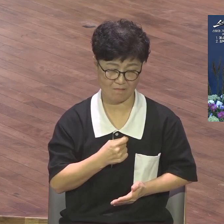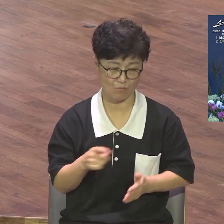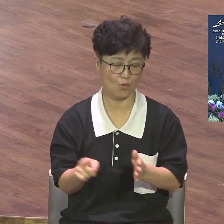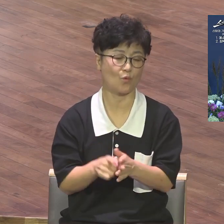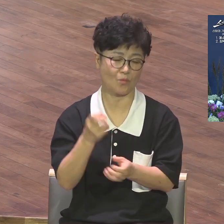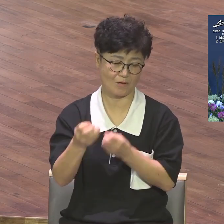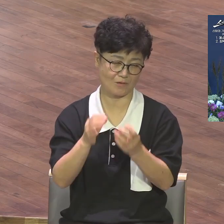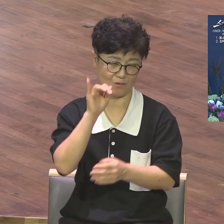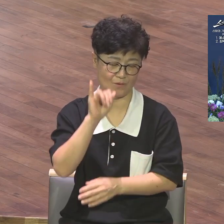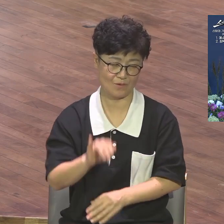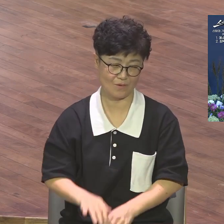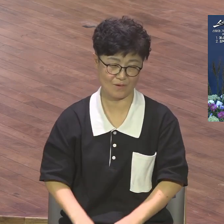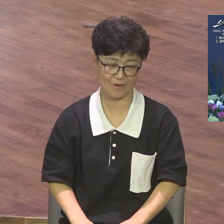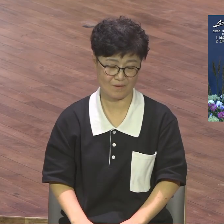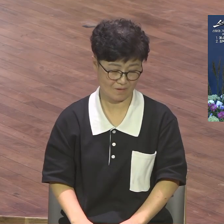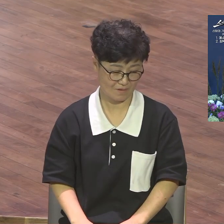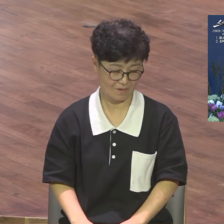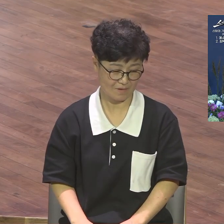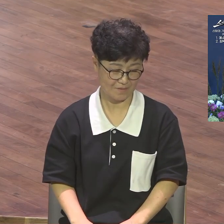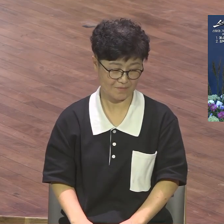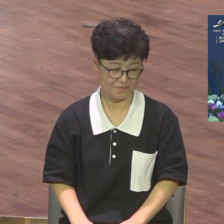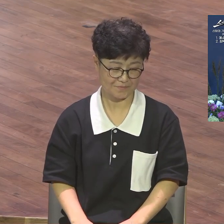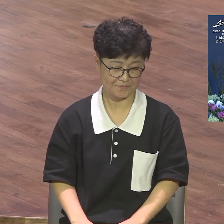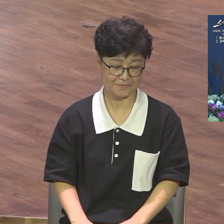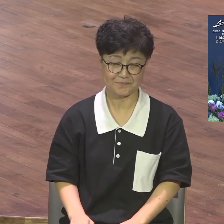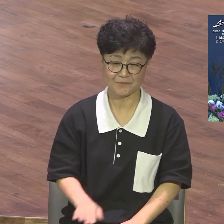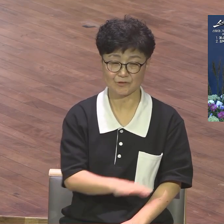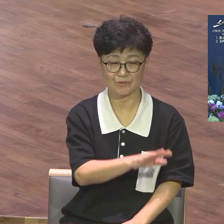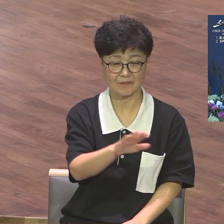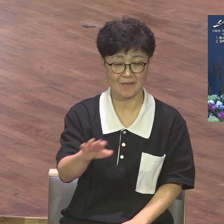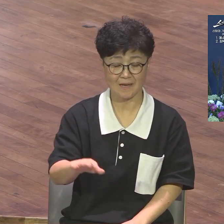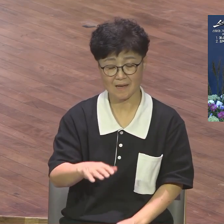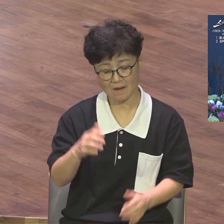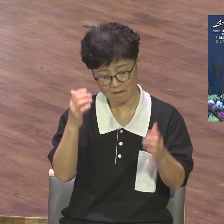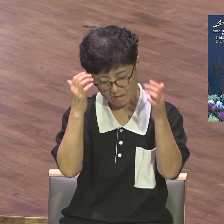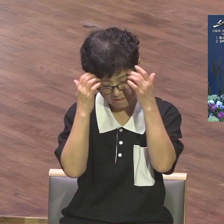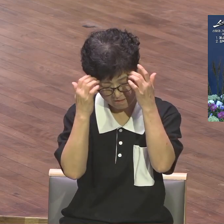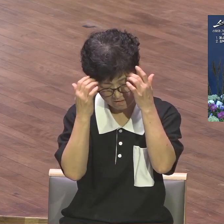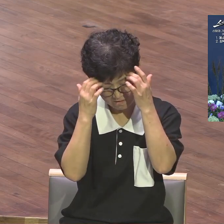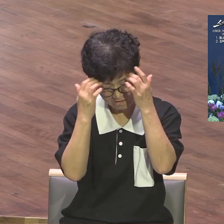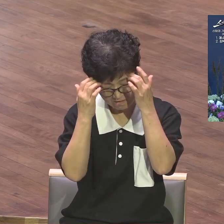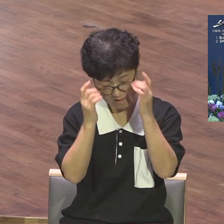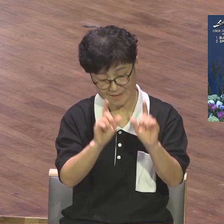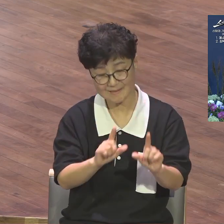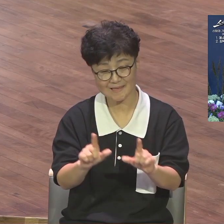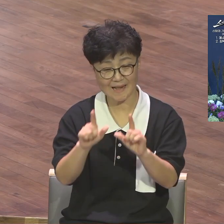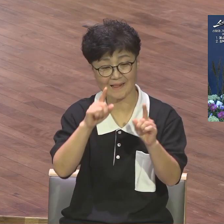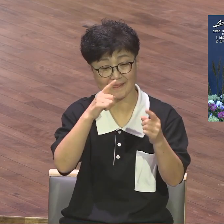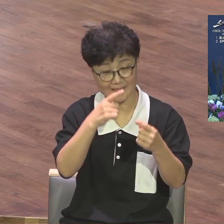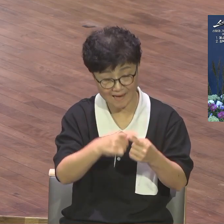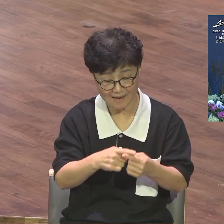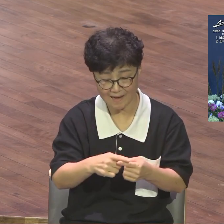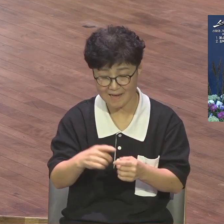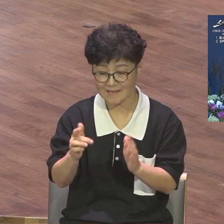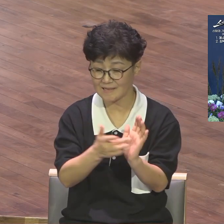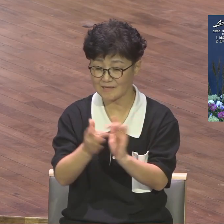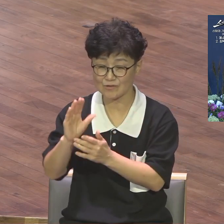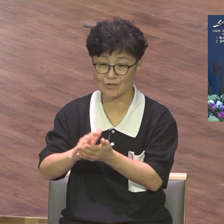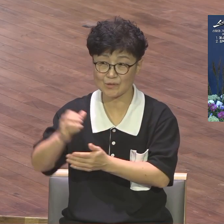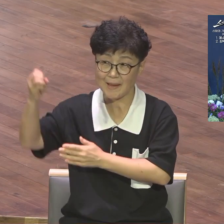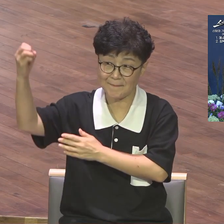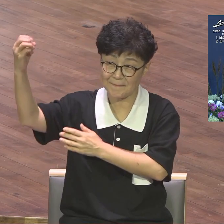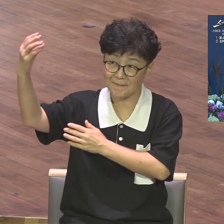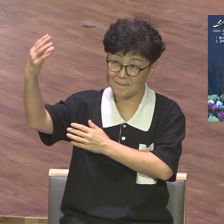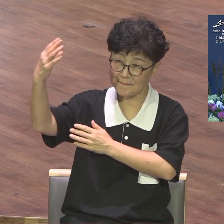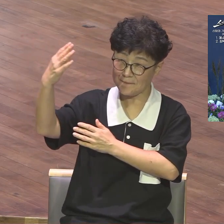거죠. 갑절로. 우리가 혼돈과 공허 속에 살아가다가 이제 예수 그리스도의 빛이 우리 안에 임하면